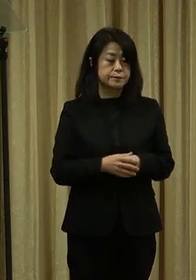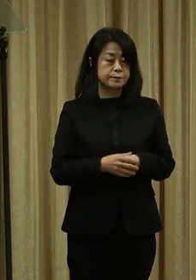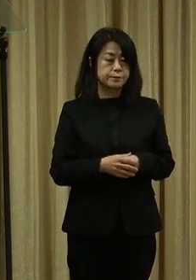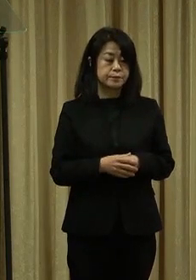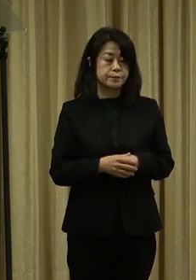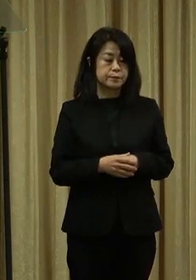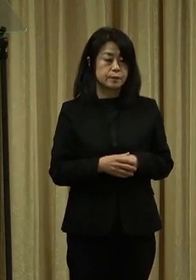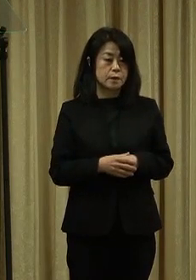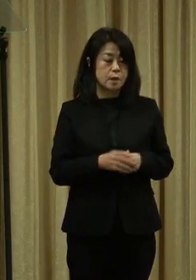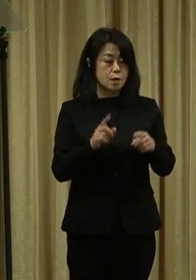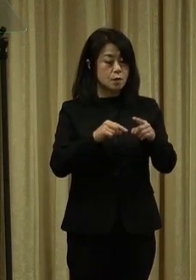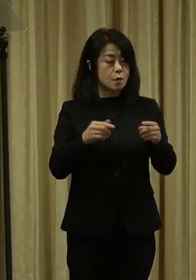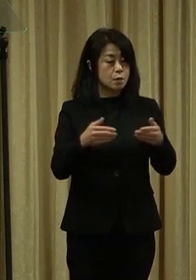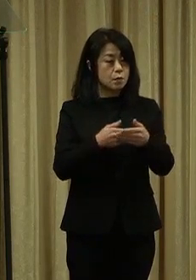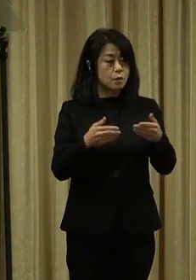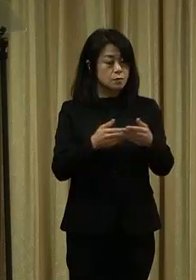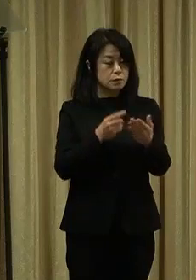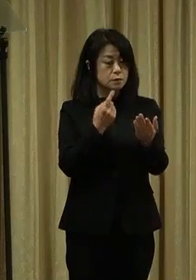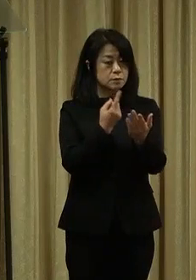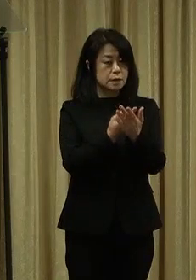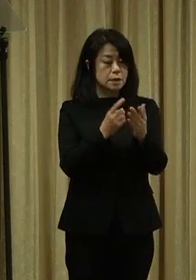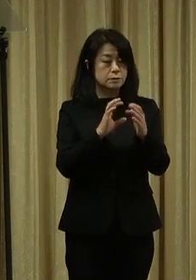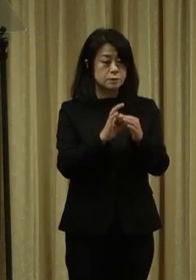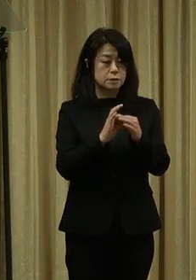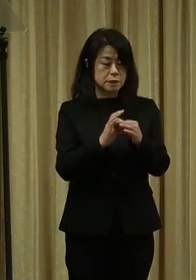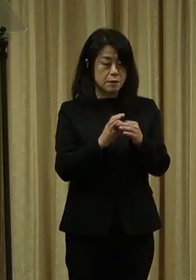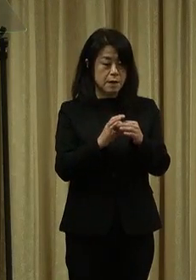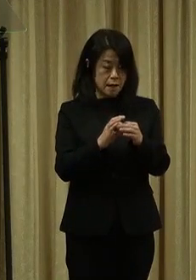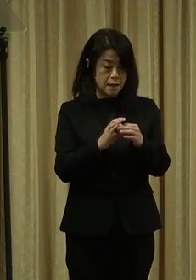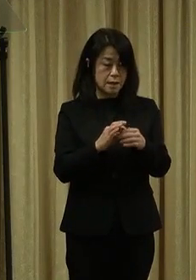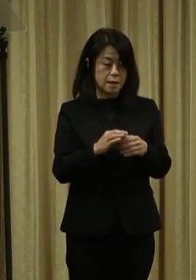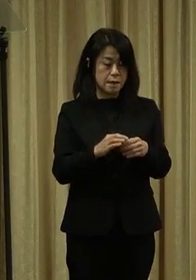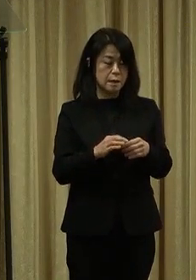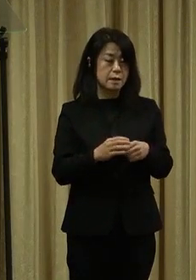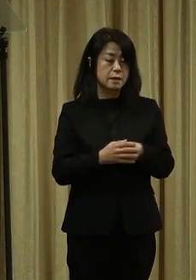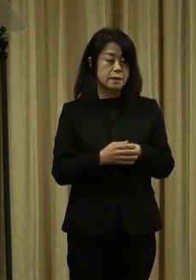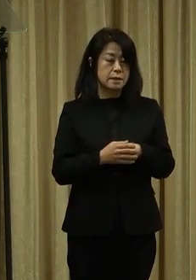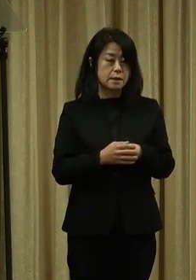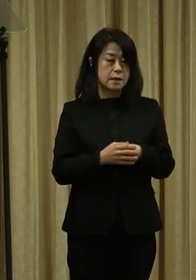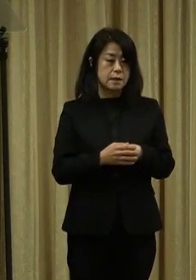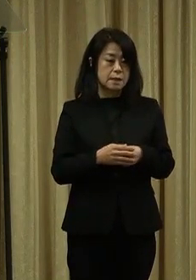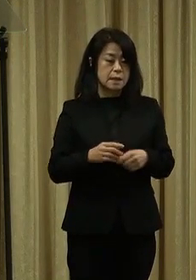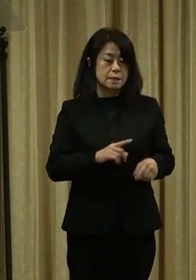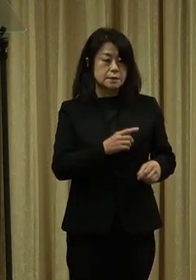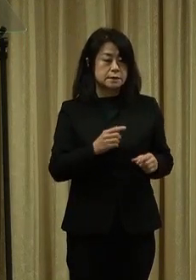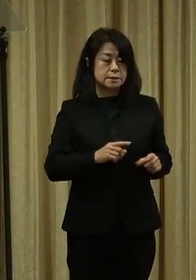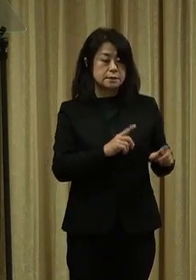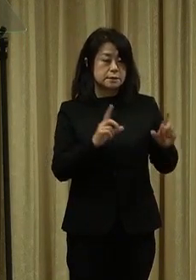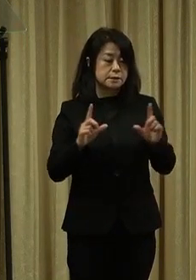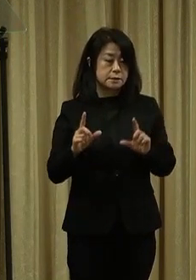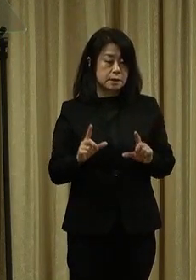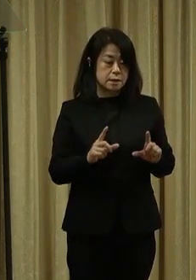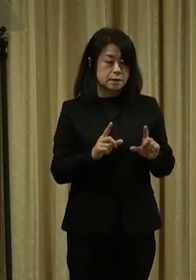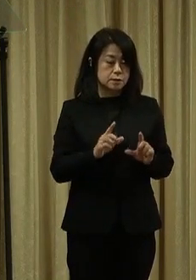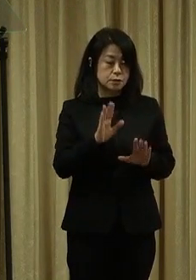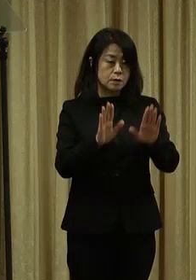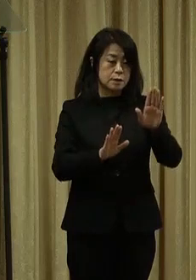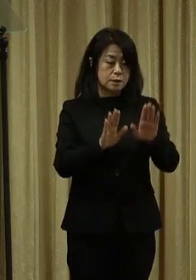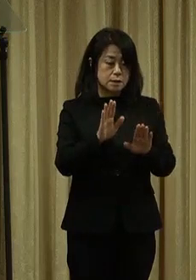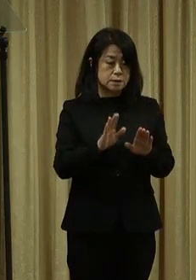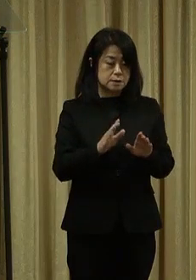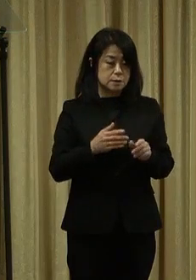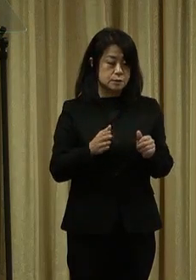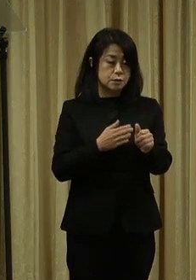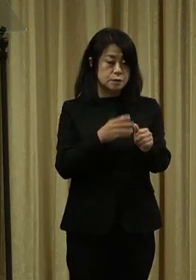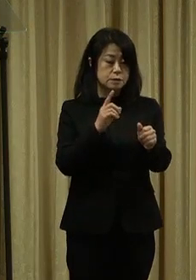さらに、公共交通への参画については、公共交通を中心としたライフスタイルを推進するため、公共交